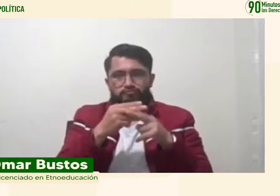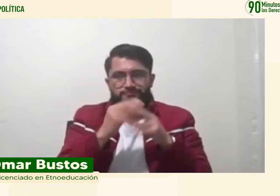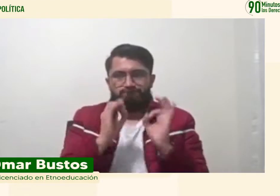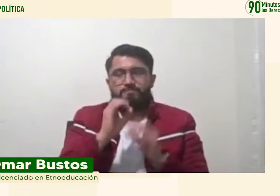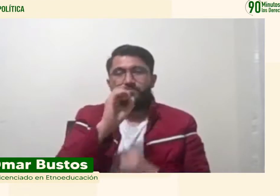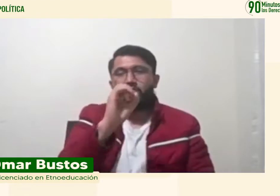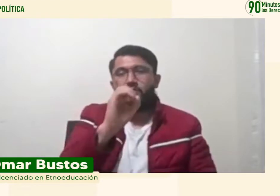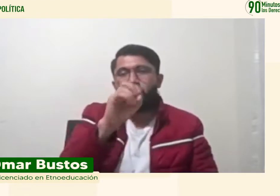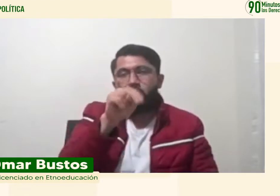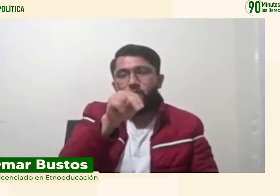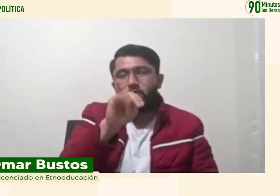organización